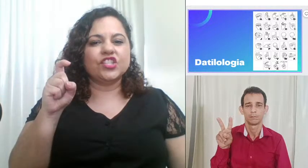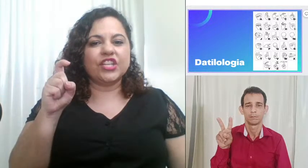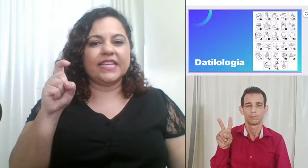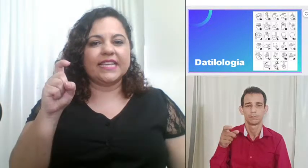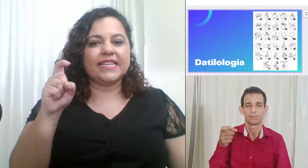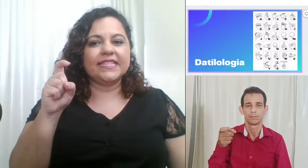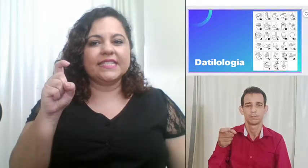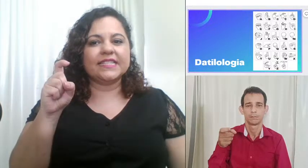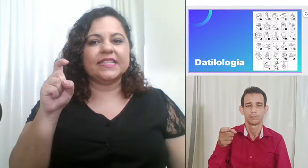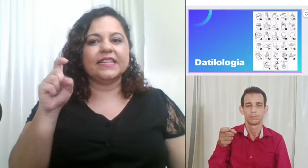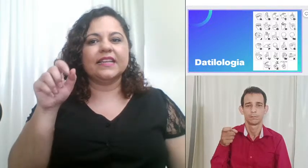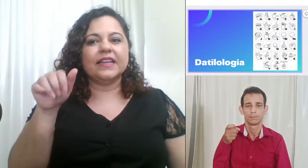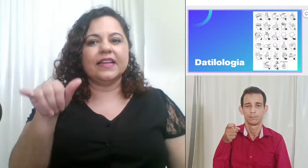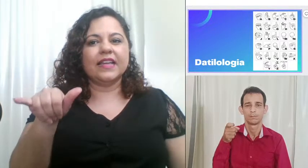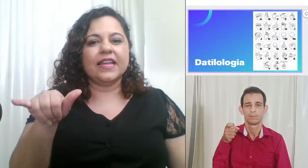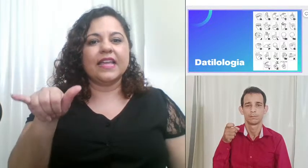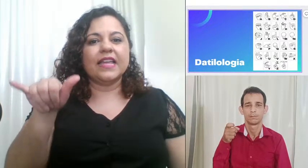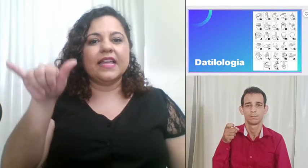X